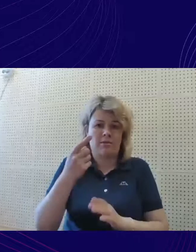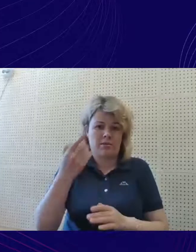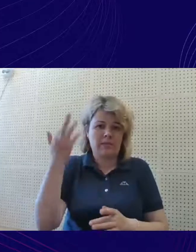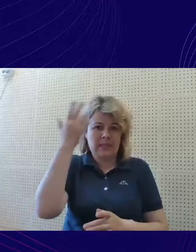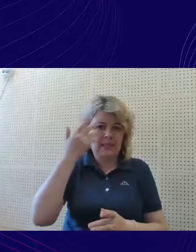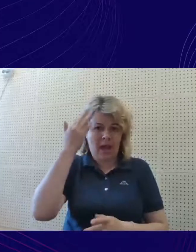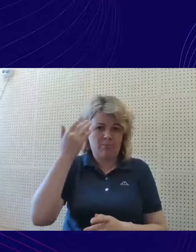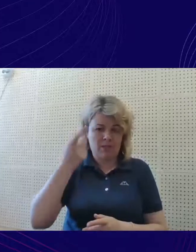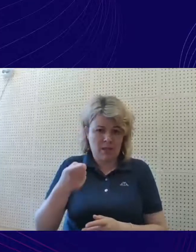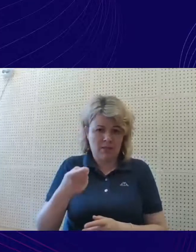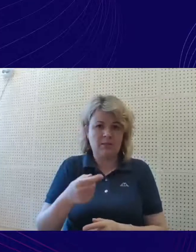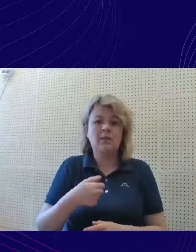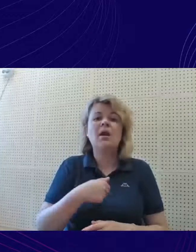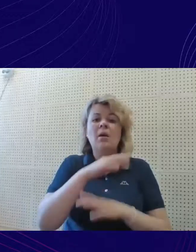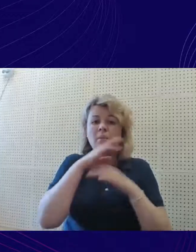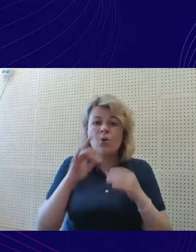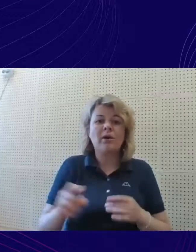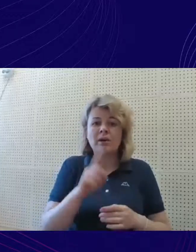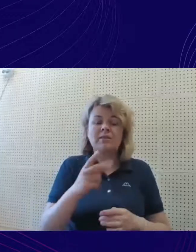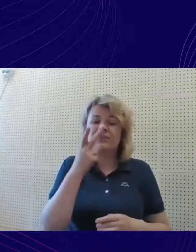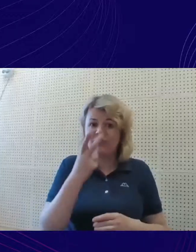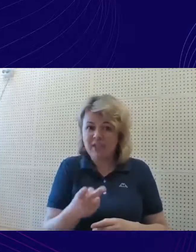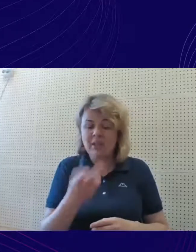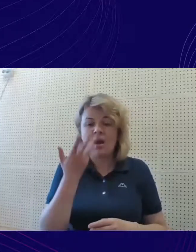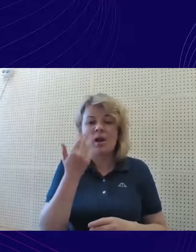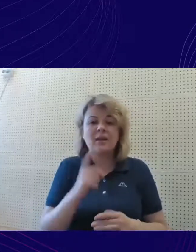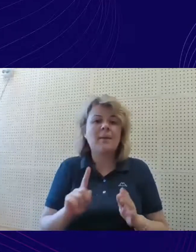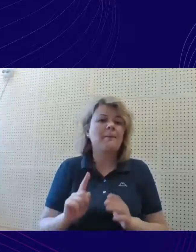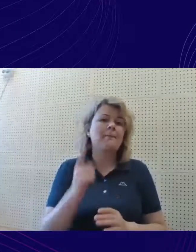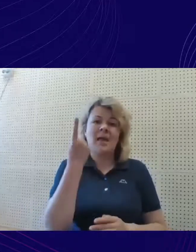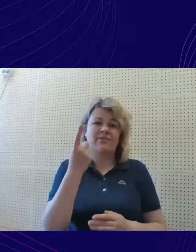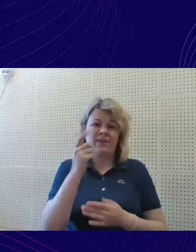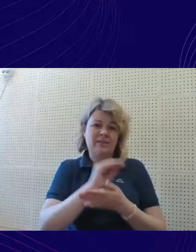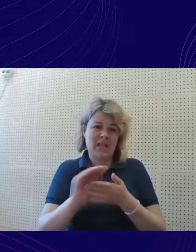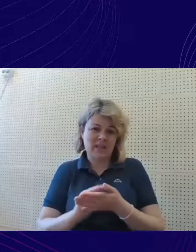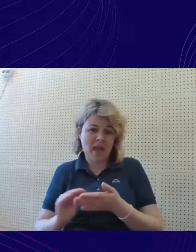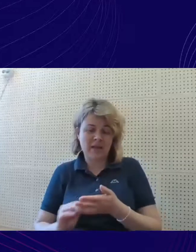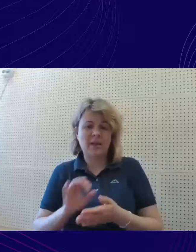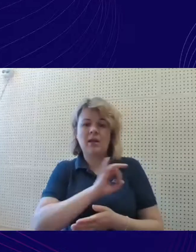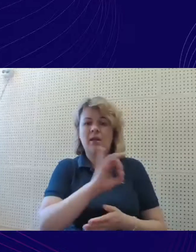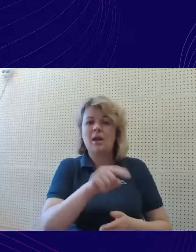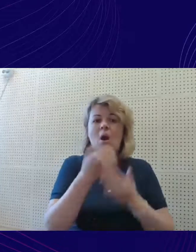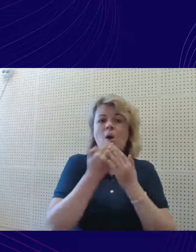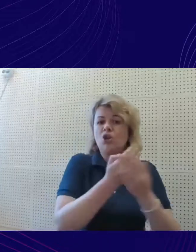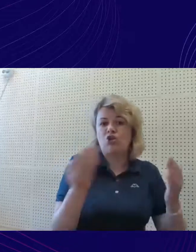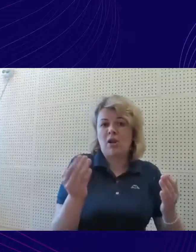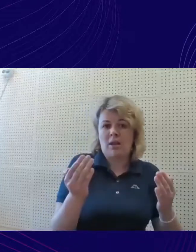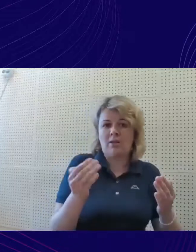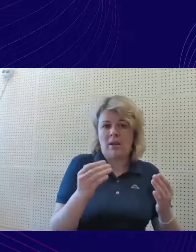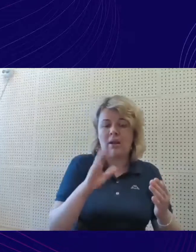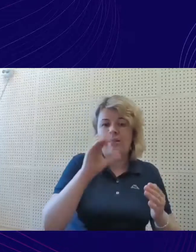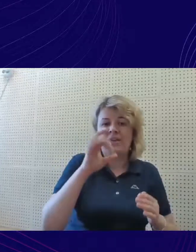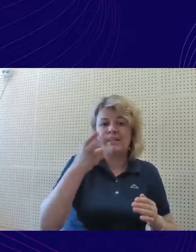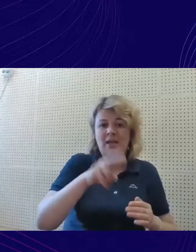раз видел, когда первоначальный сценарий и окончательная монтажная версия